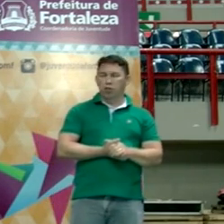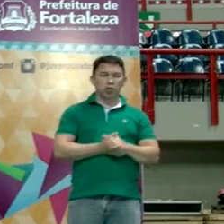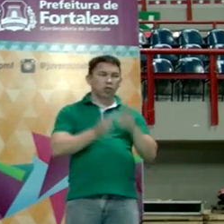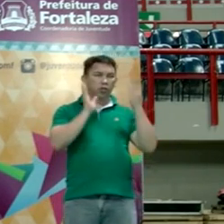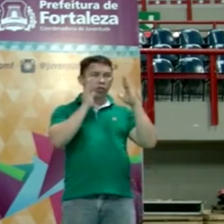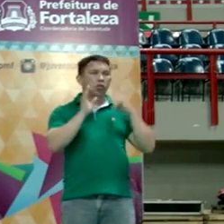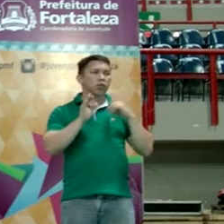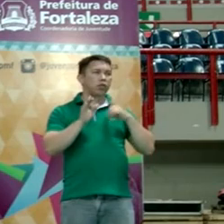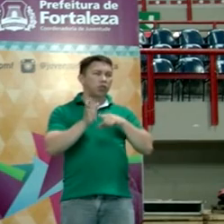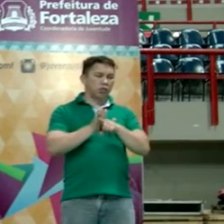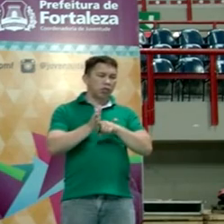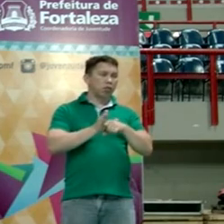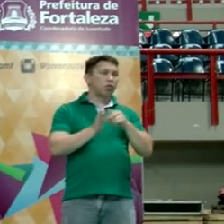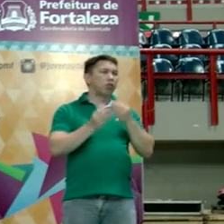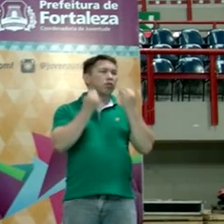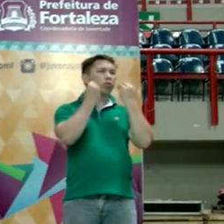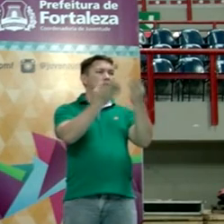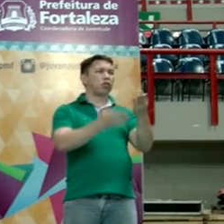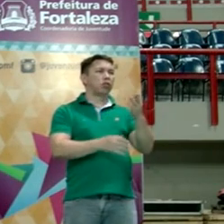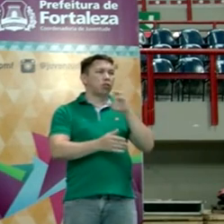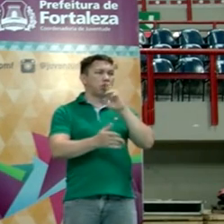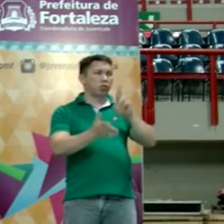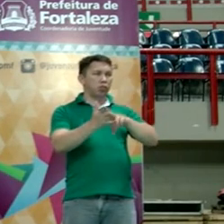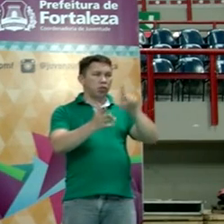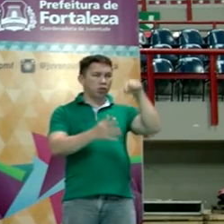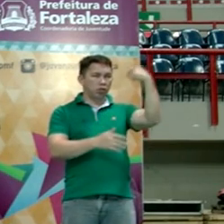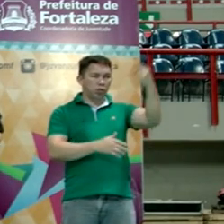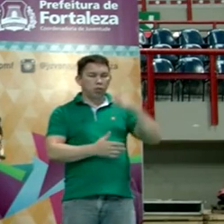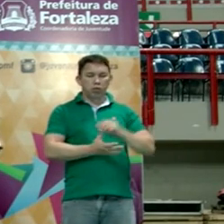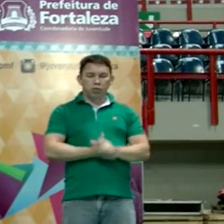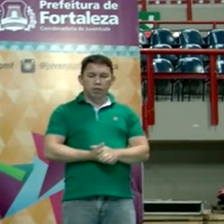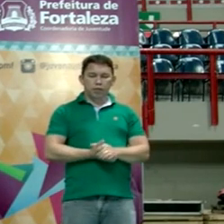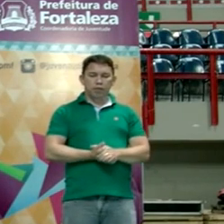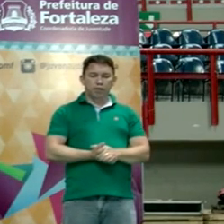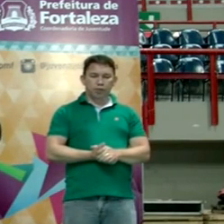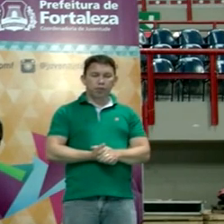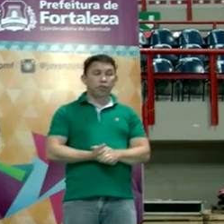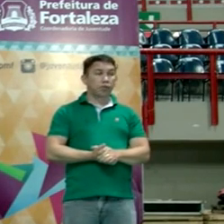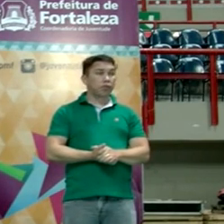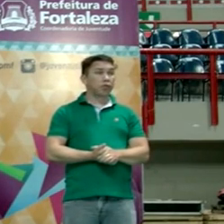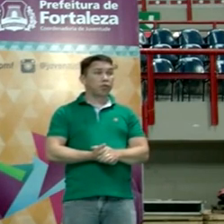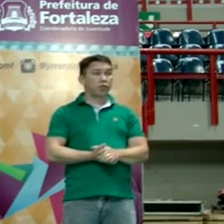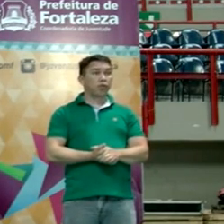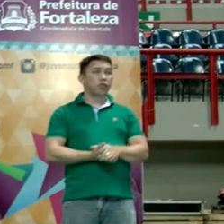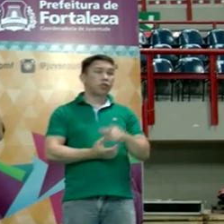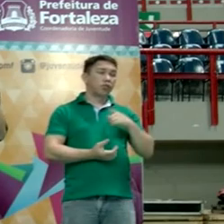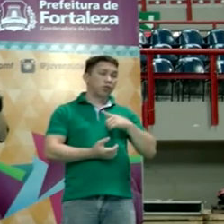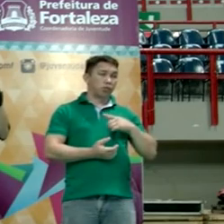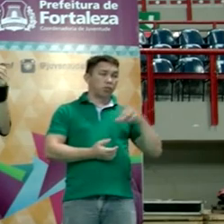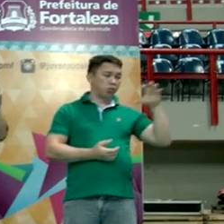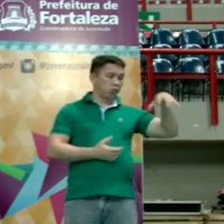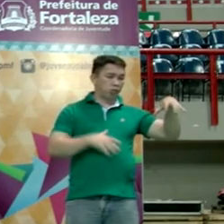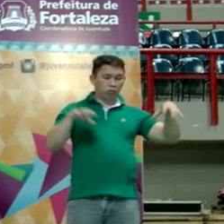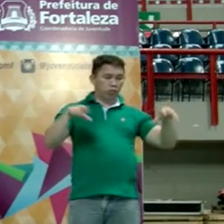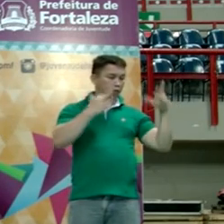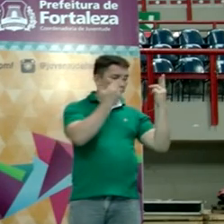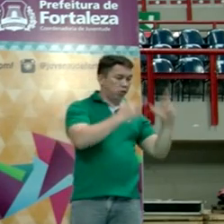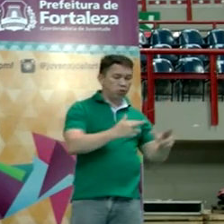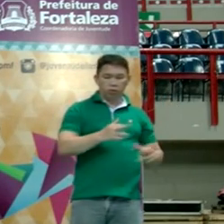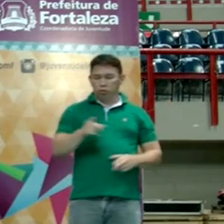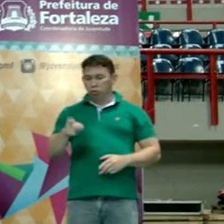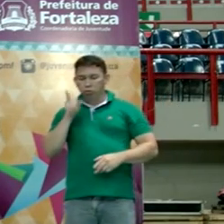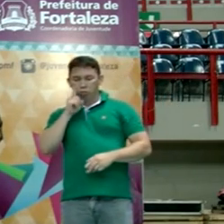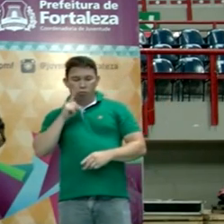pelo Face tu pergunta que eu pesquiso e dou a resposta depois. Mas vamos lá. Então americanos e soviéticos eles vão precisar dizer que são